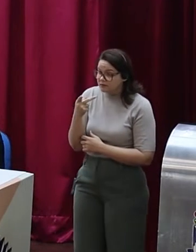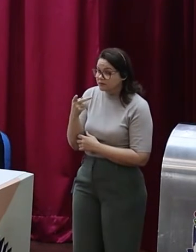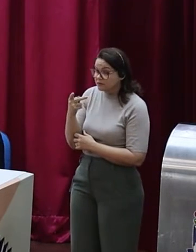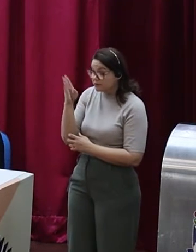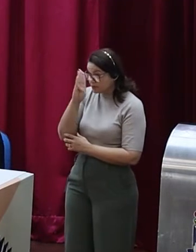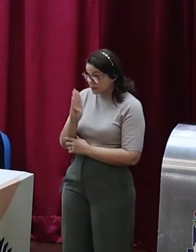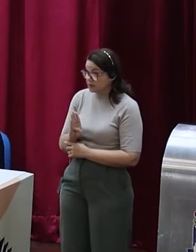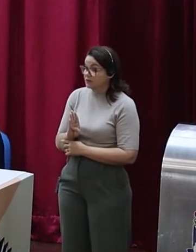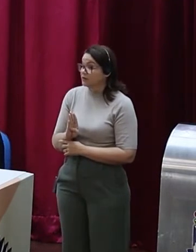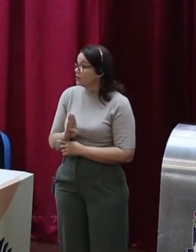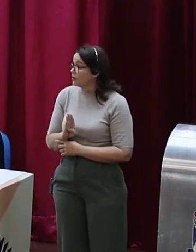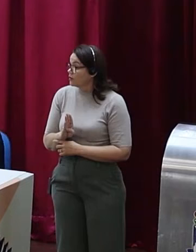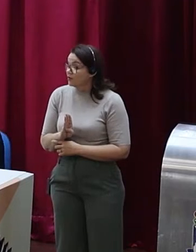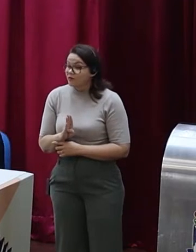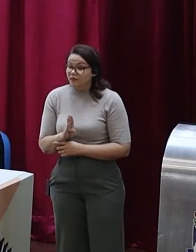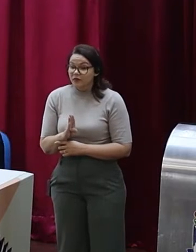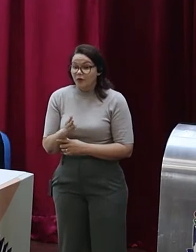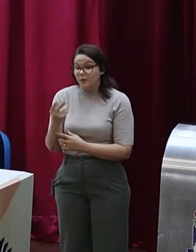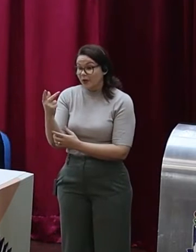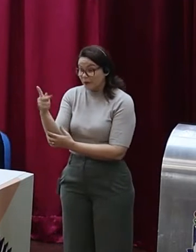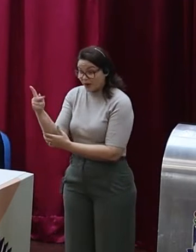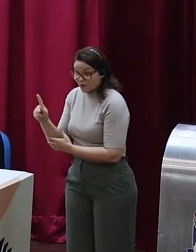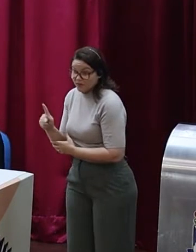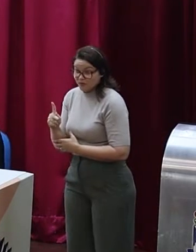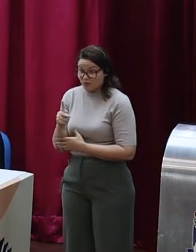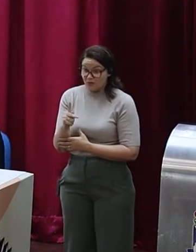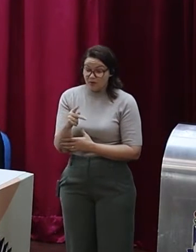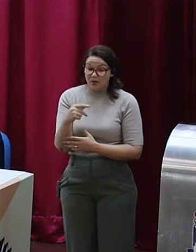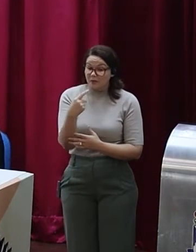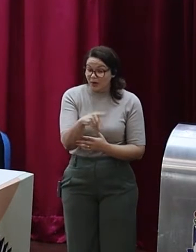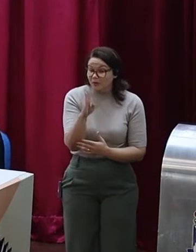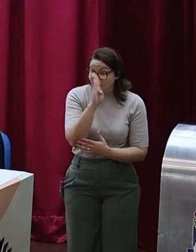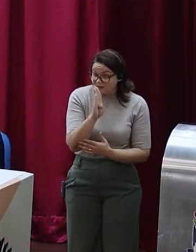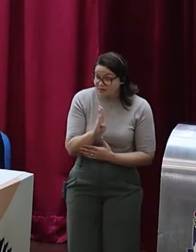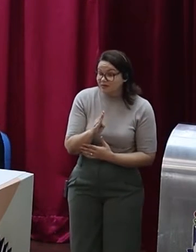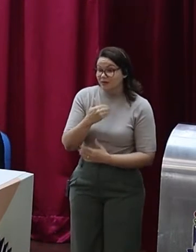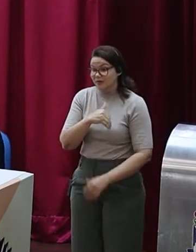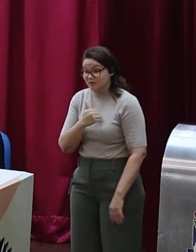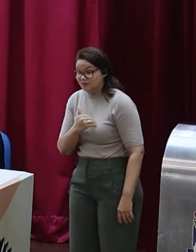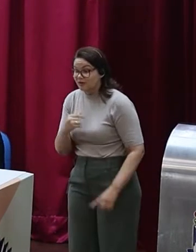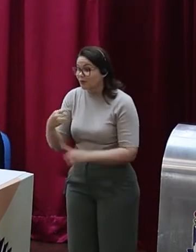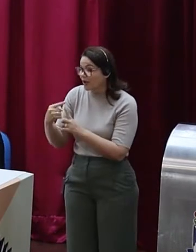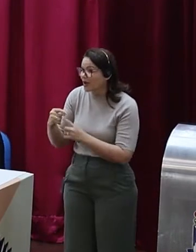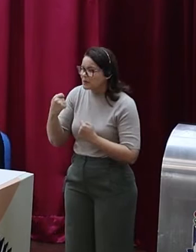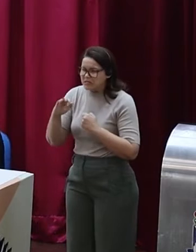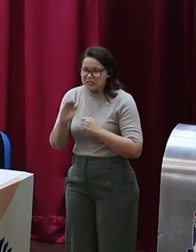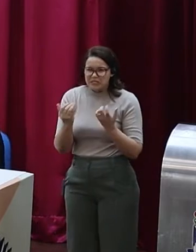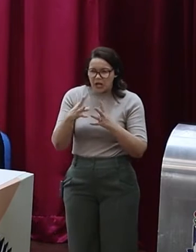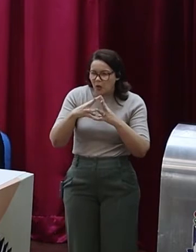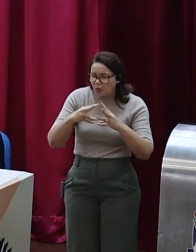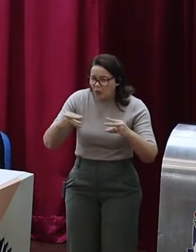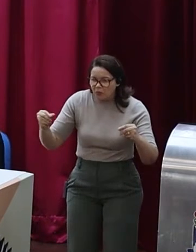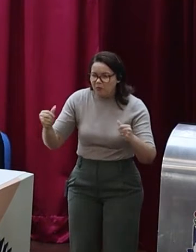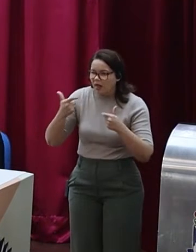que para matar al Paraguay hay que matar esa maldita lengua, ¿se entiende? Hay que matar esa maldita lengua, entonces mandaron a